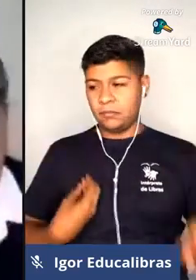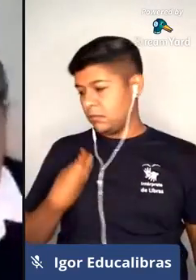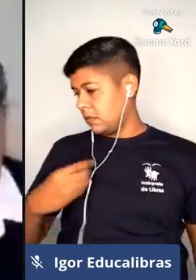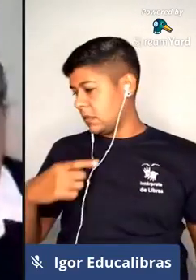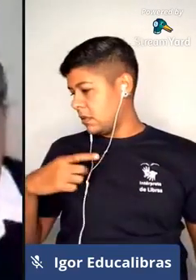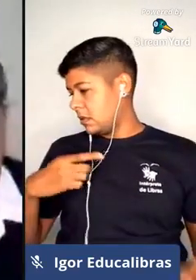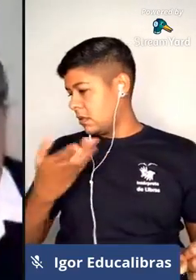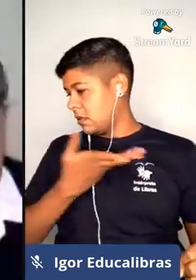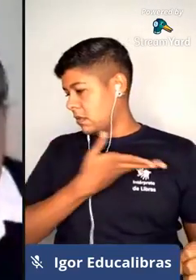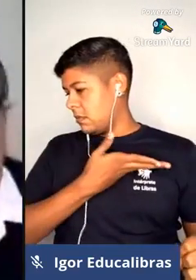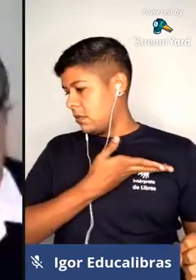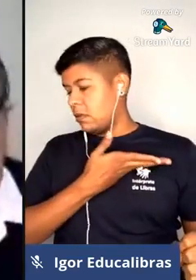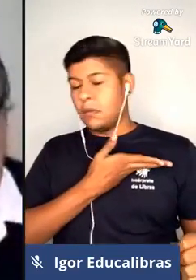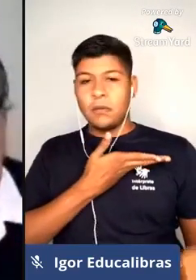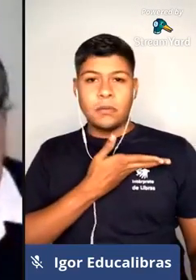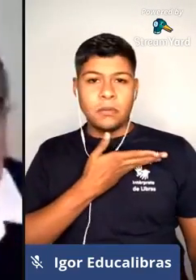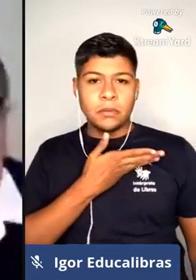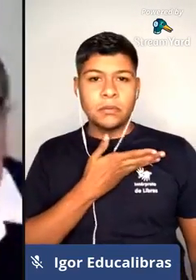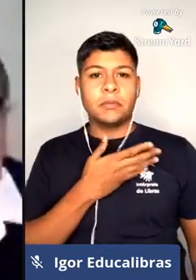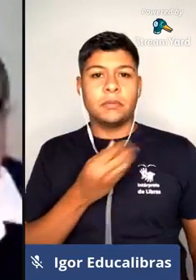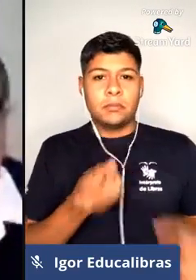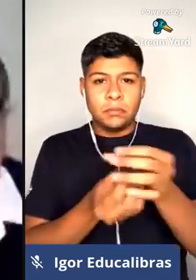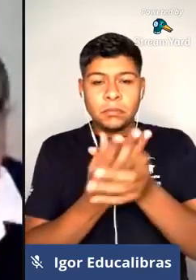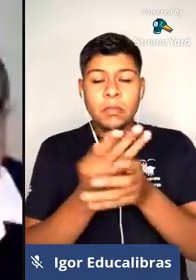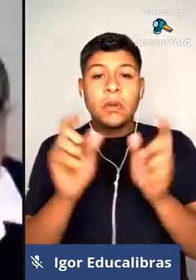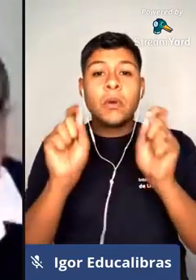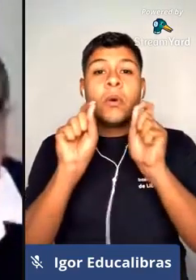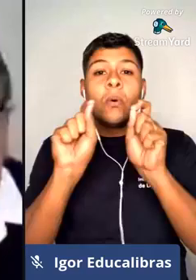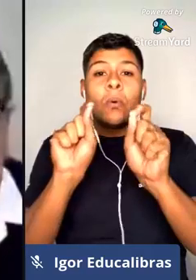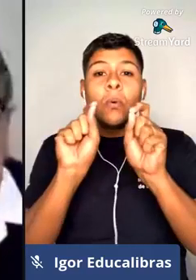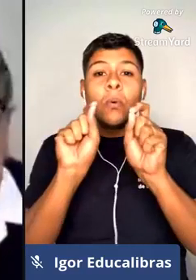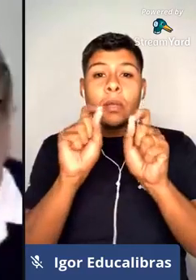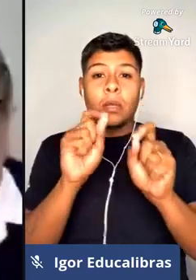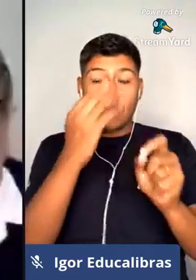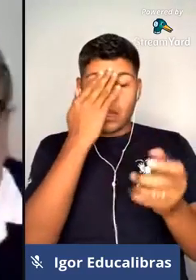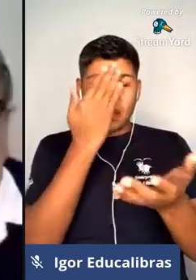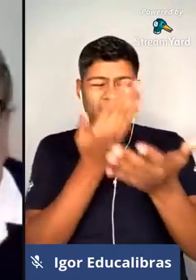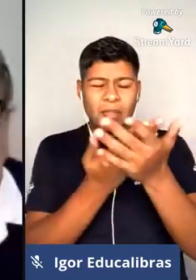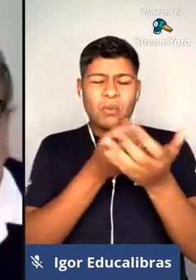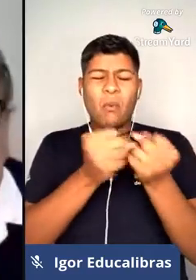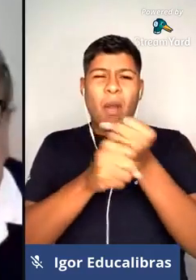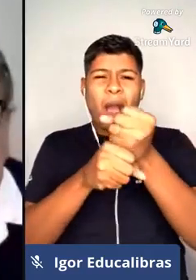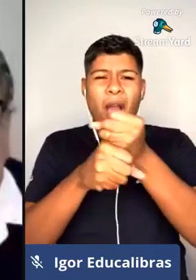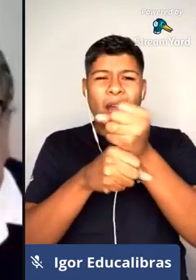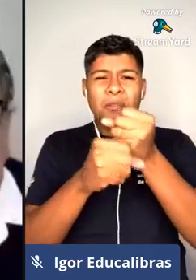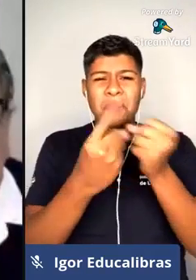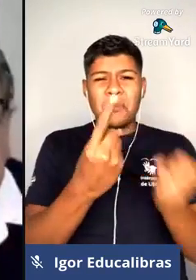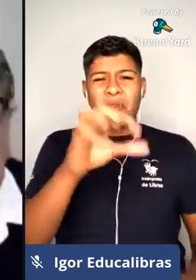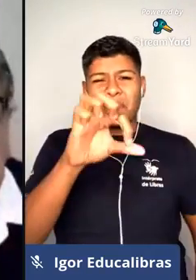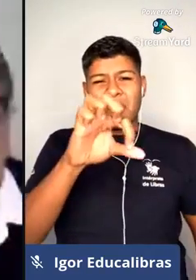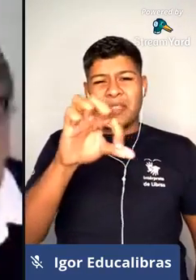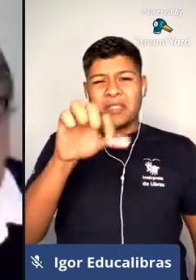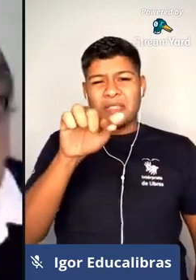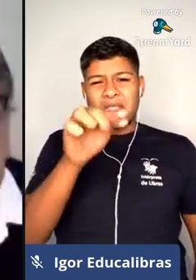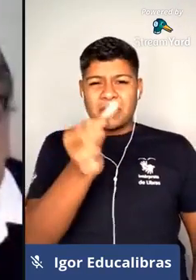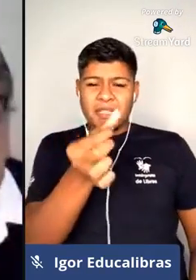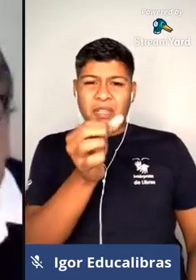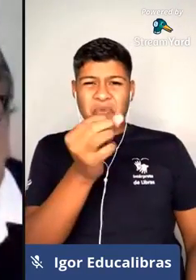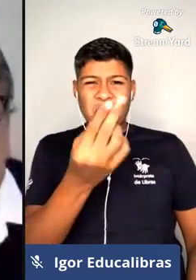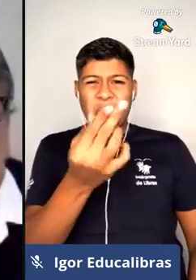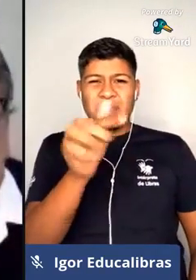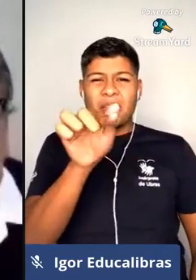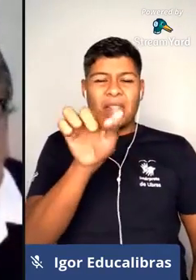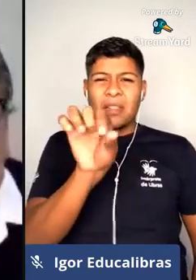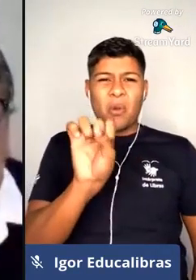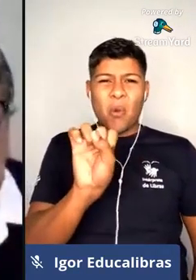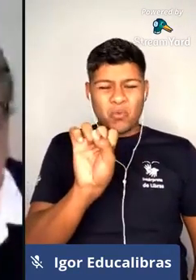colegas, e criaram na Sorbonne, então, eu creio que no ano 76 ou 78,